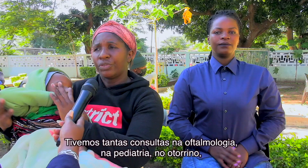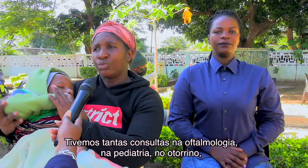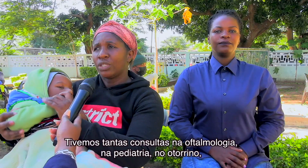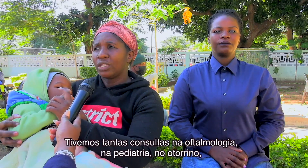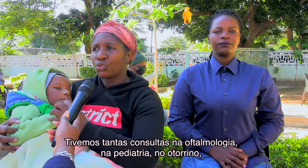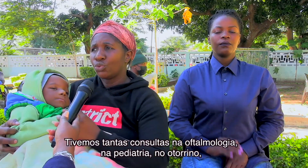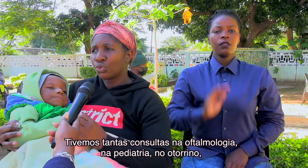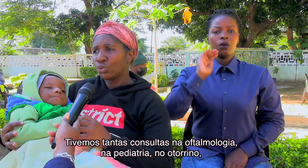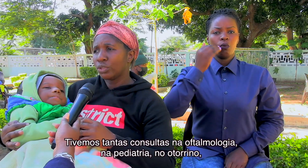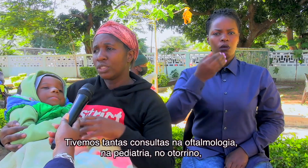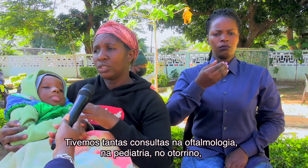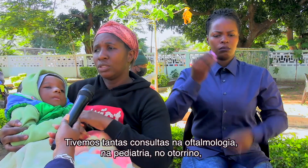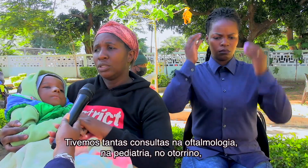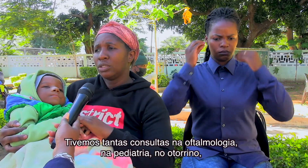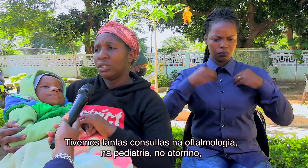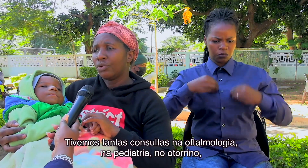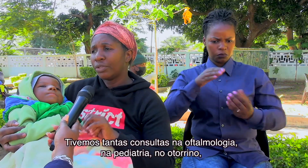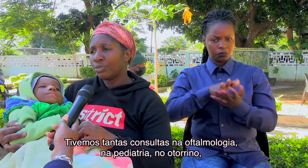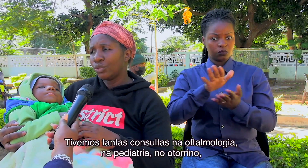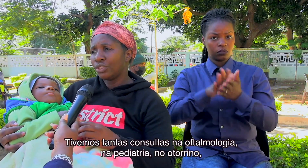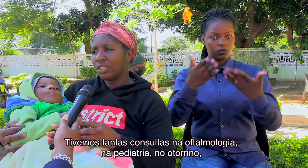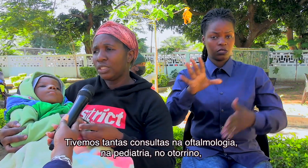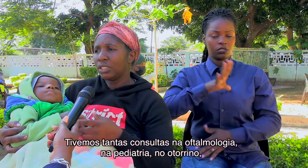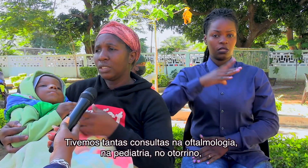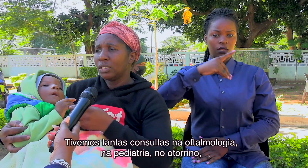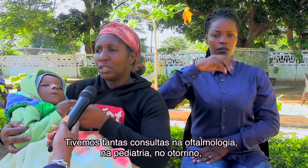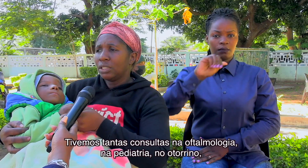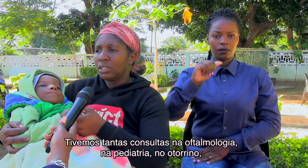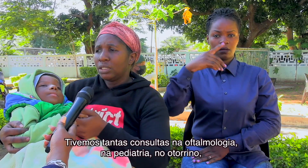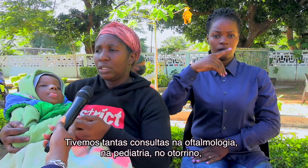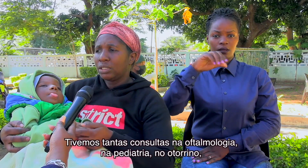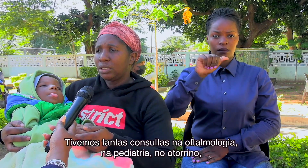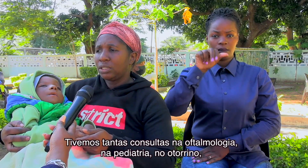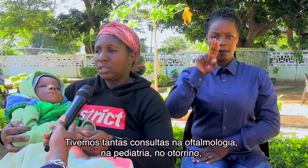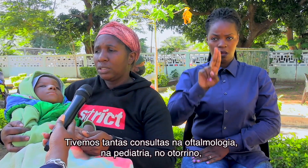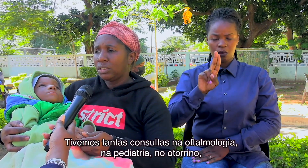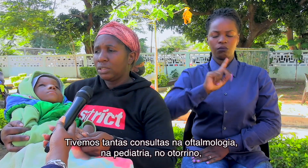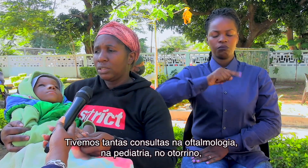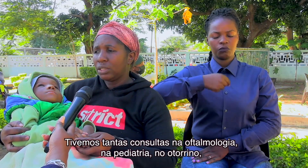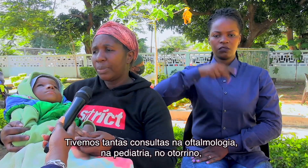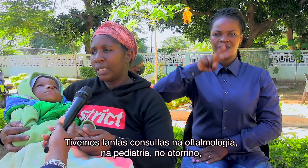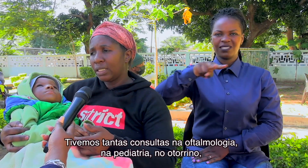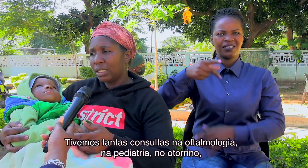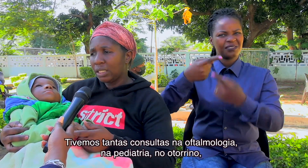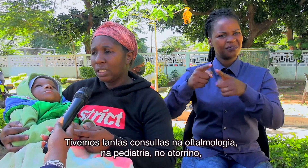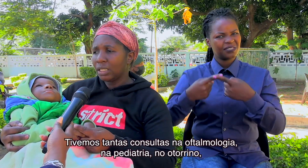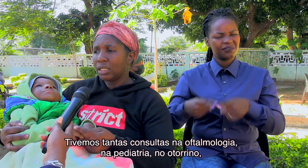Tivemos tantas consultas na oftalmologia e na